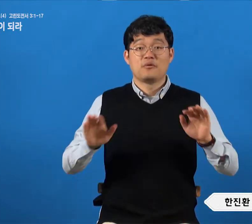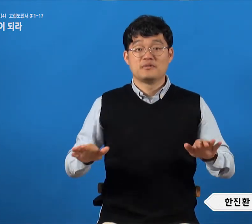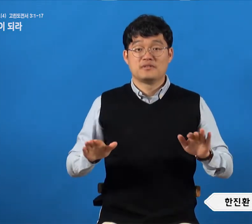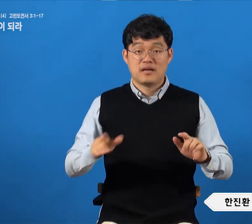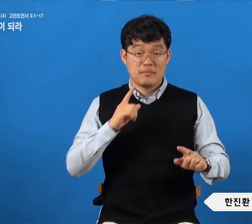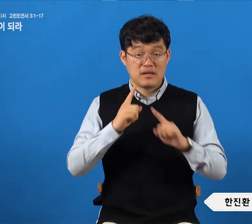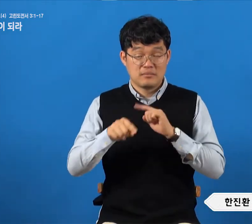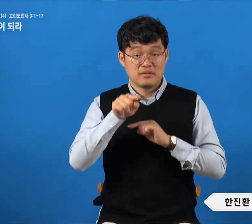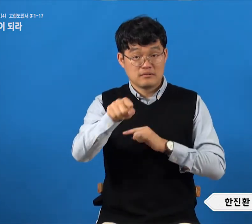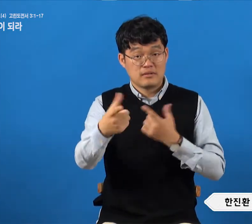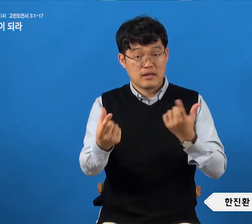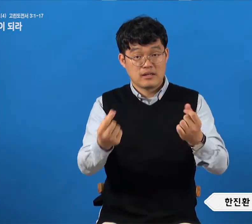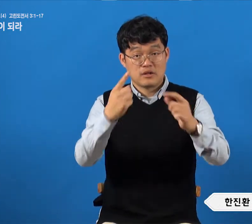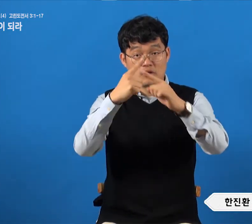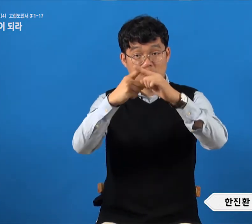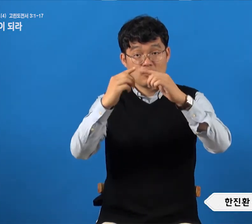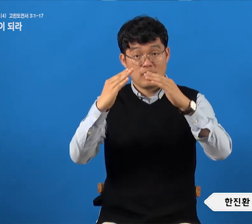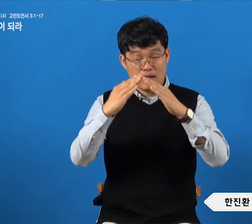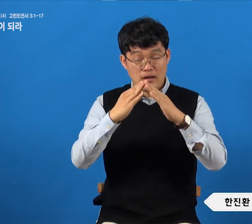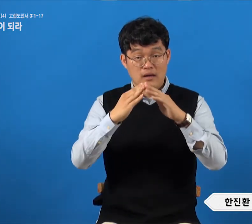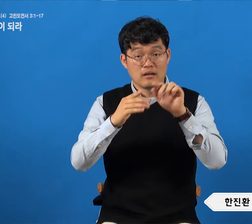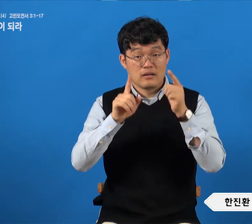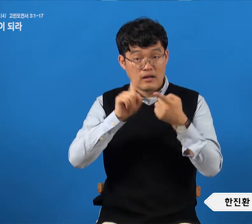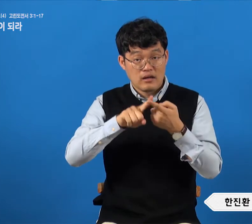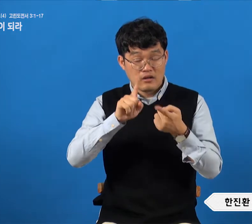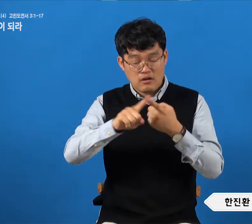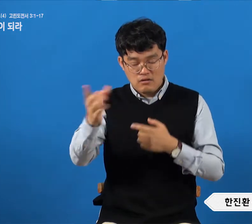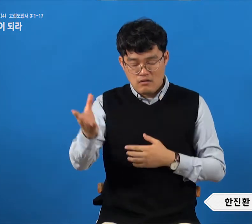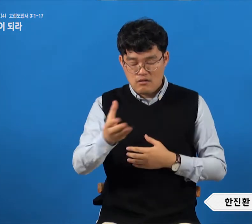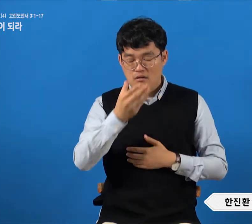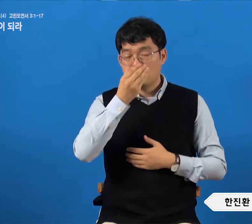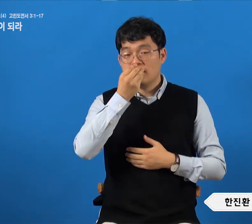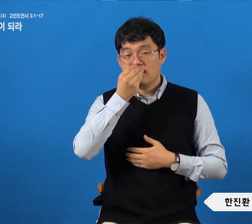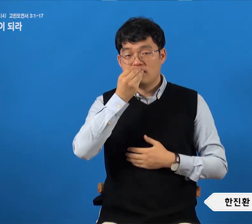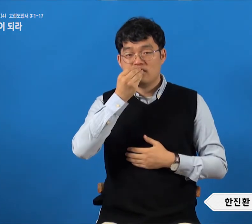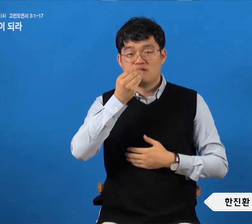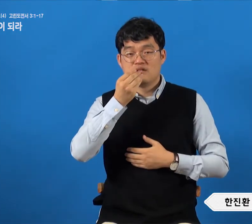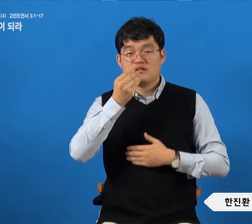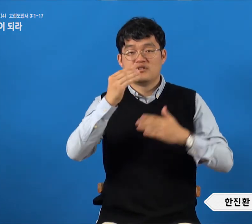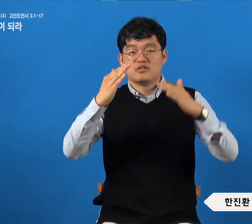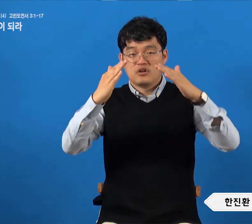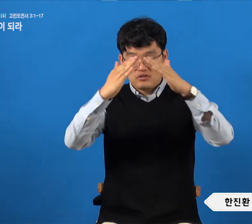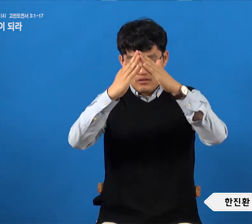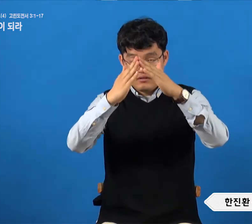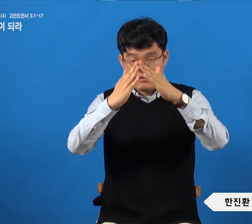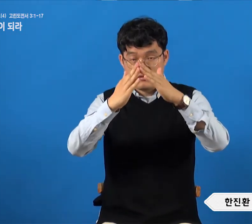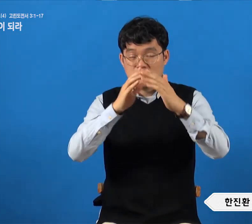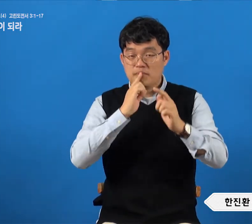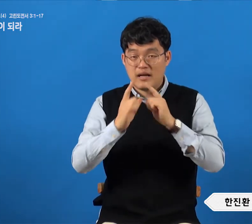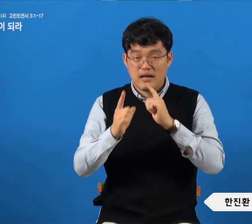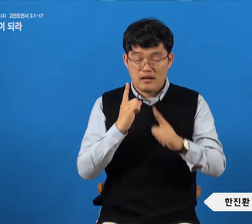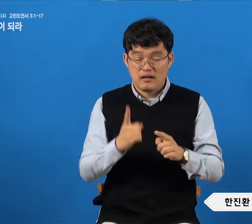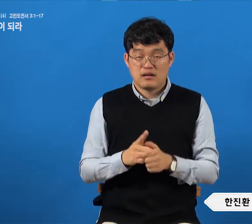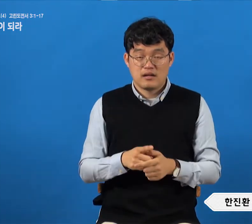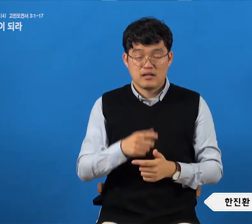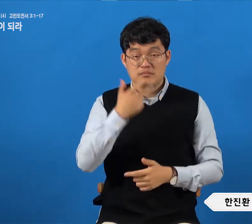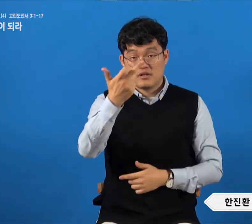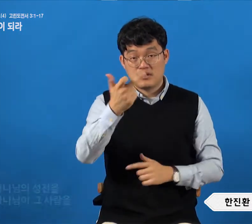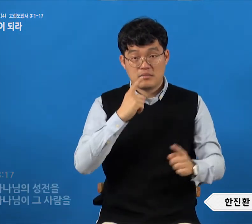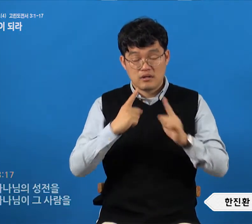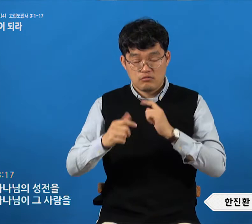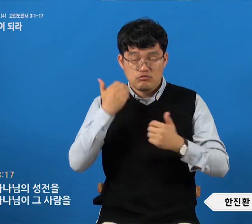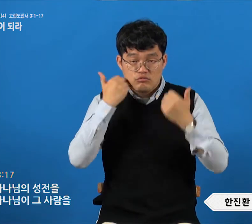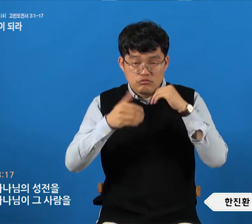오늘 말씀은 그런 교회를 가리켜서 거룩한 성전이라고 불렀습니다. 17절에 보면